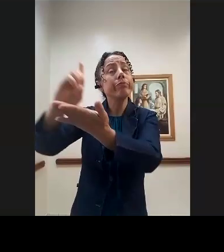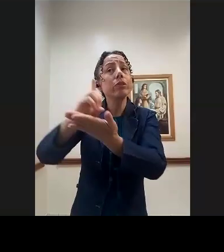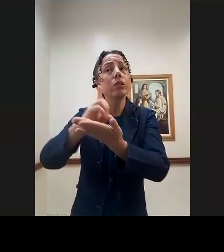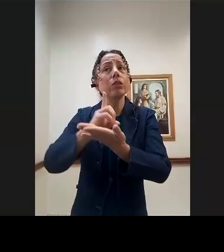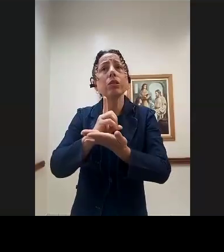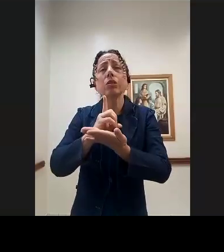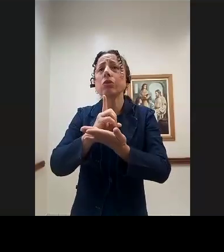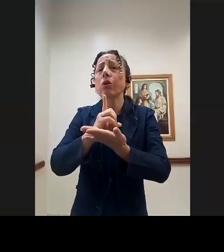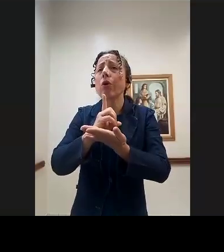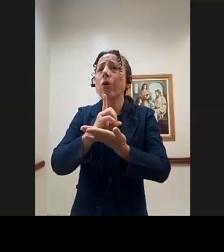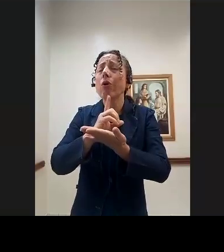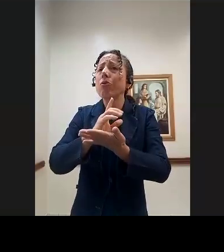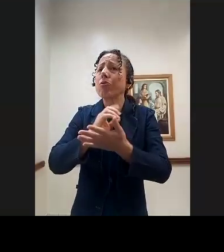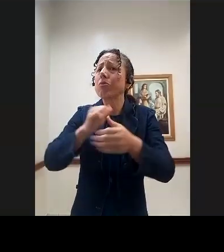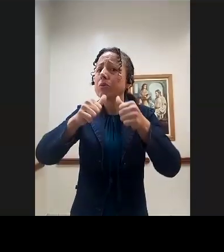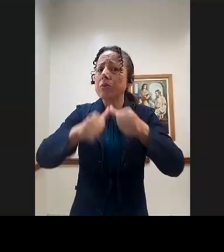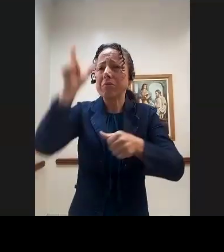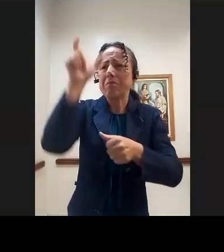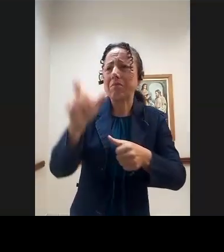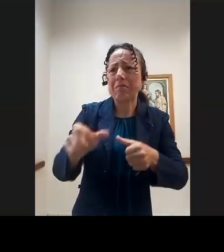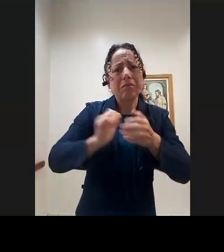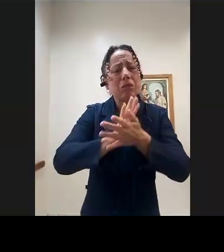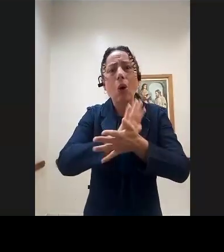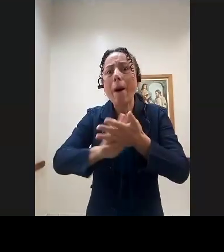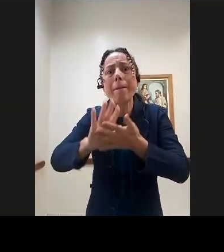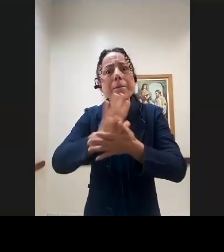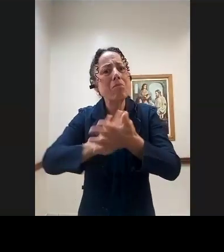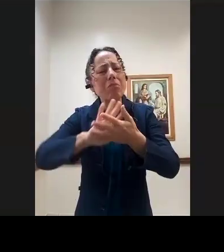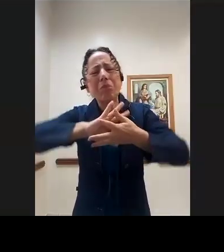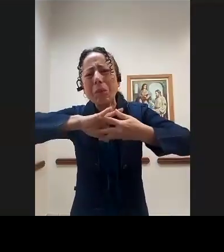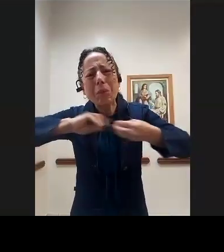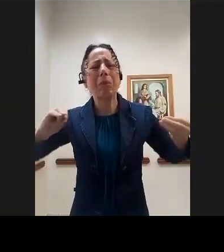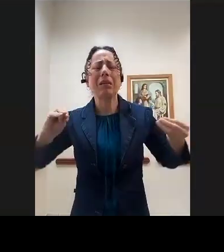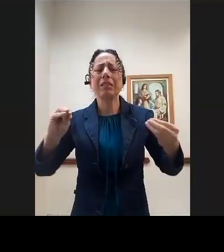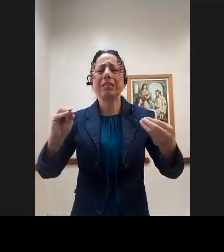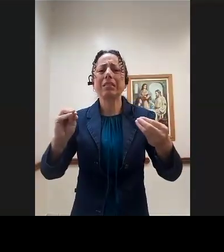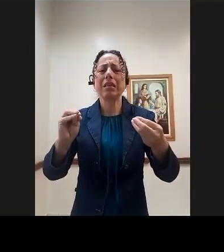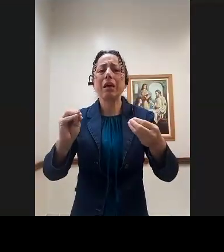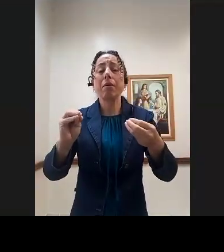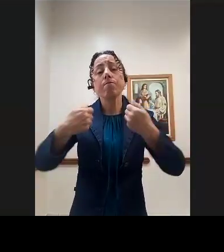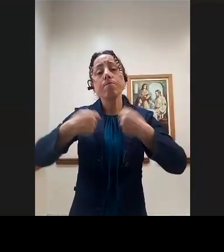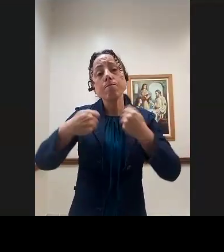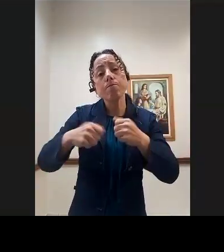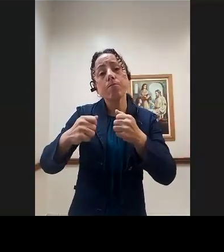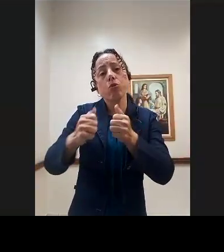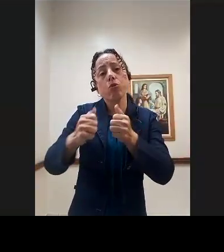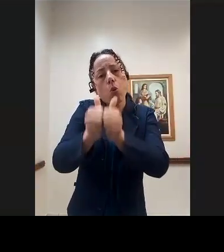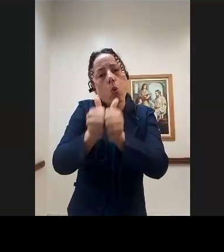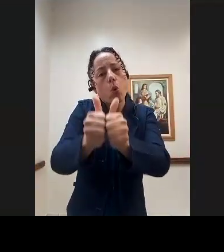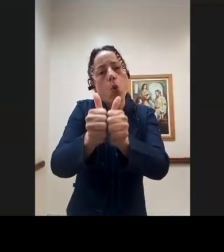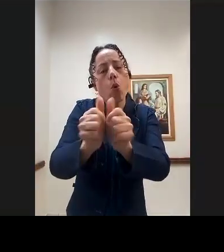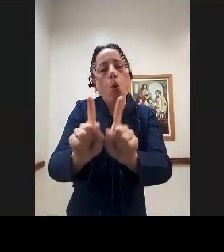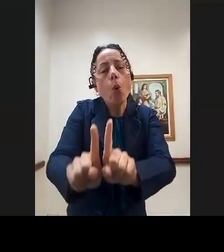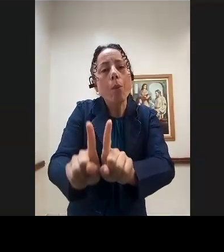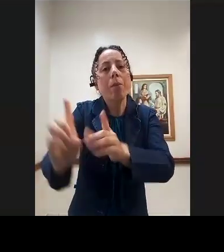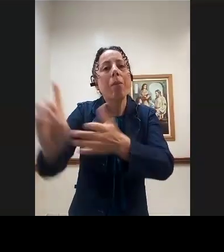Cristo assim, na minha casa, lendo as Escrituras. Eu vejo muita gente indo para a igreja e não faz nada, não é bom, não é isso. Eu vejo muita